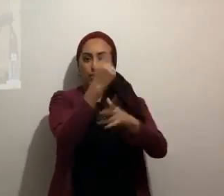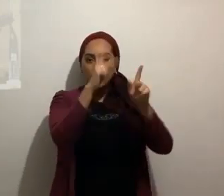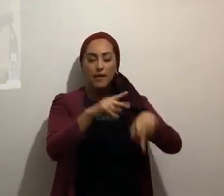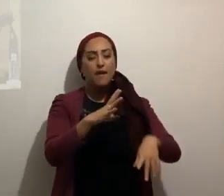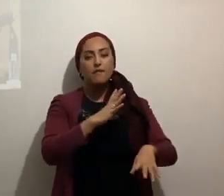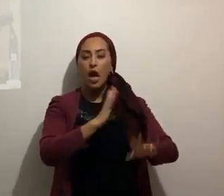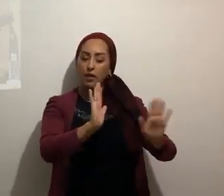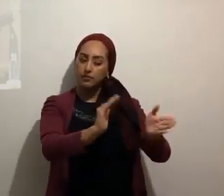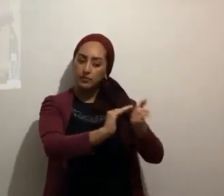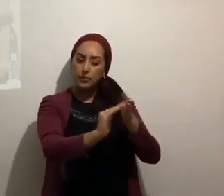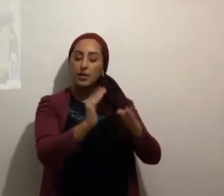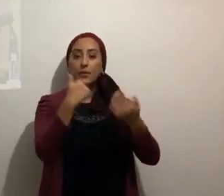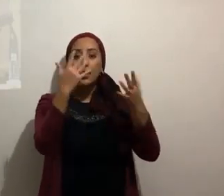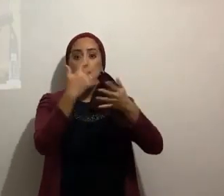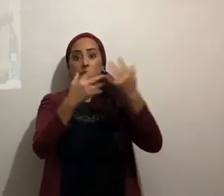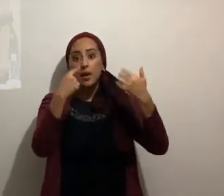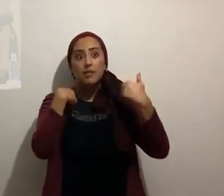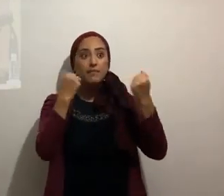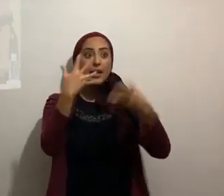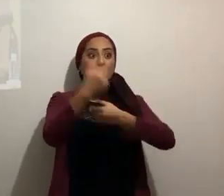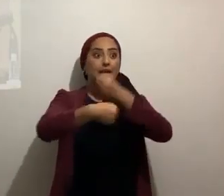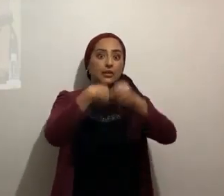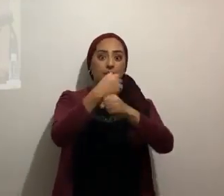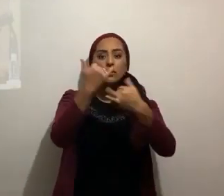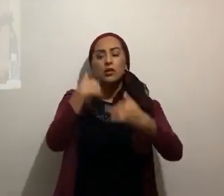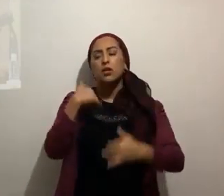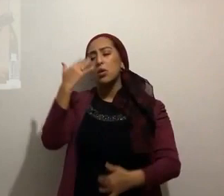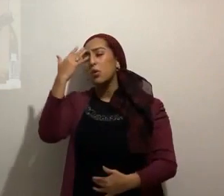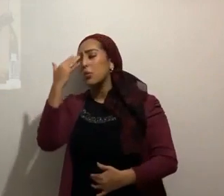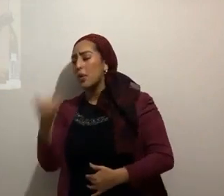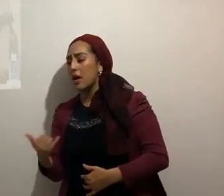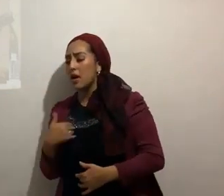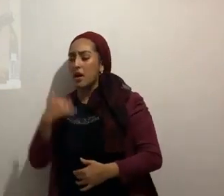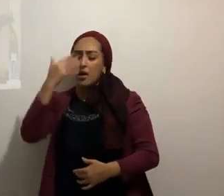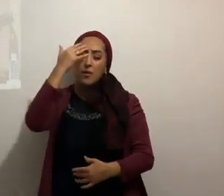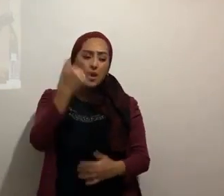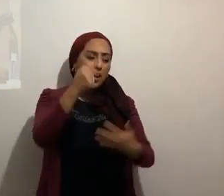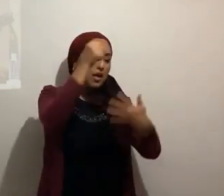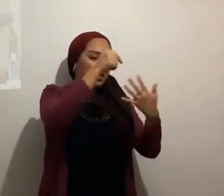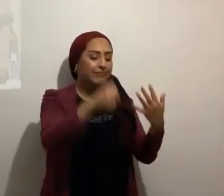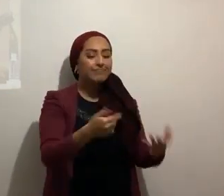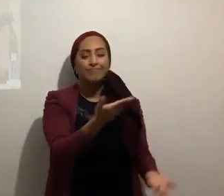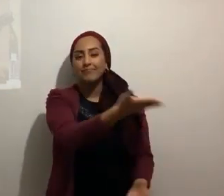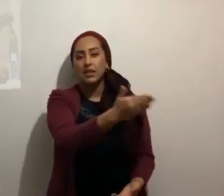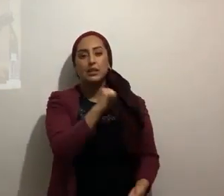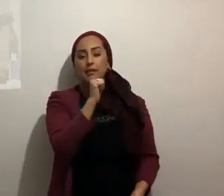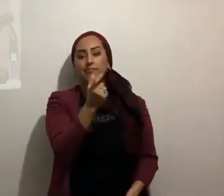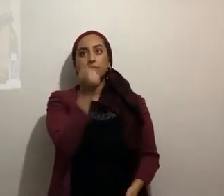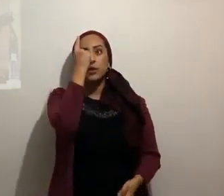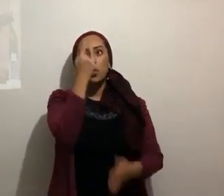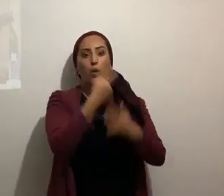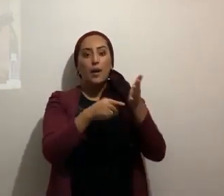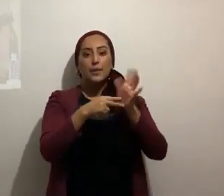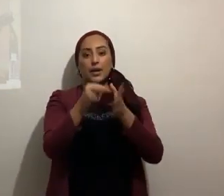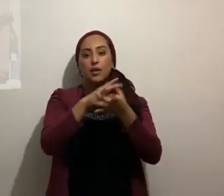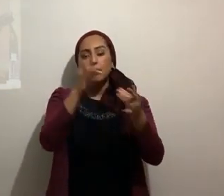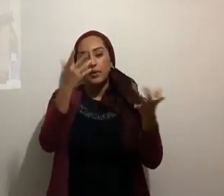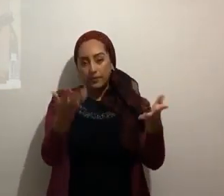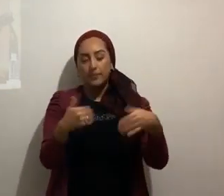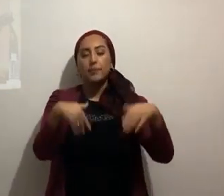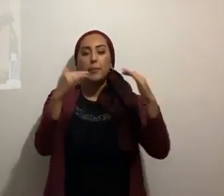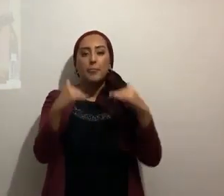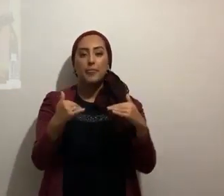son nuevecitos, pero ya alguien que ya tiene tiempo se sigue quejando, ese no conoce lo que es el espíritu de Yahweh. Entonces,